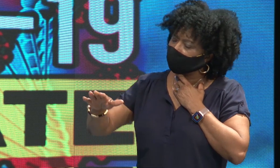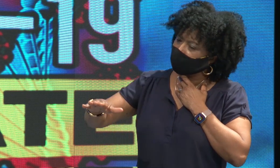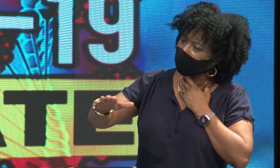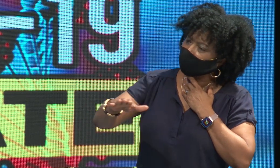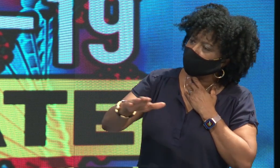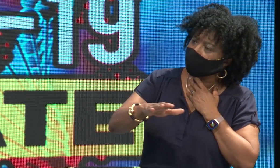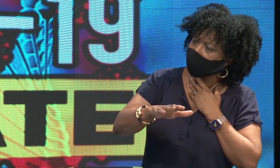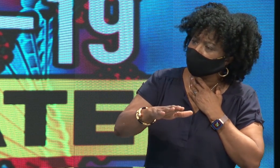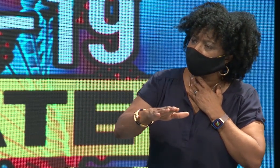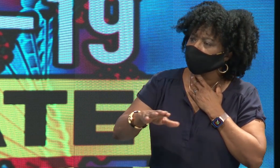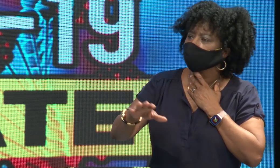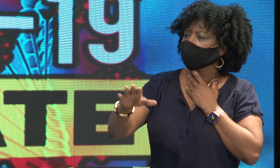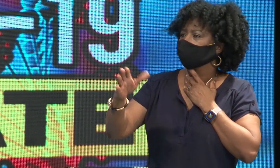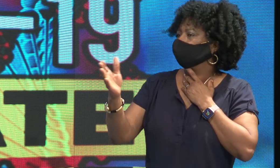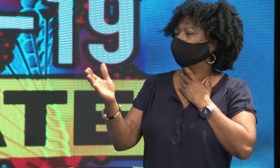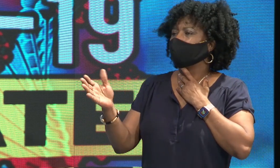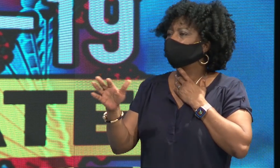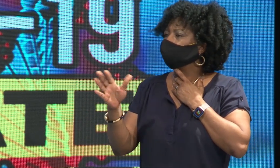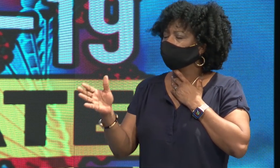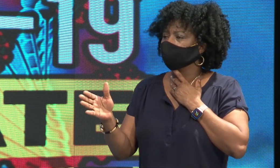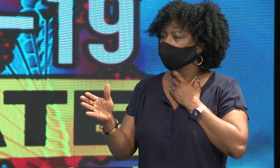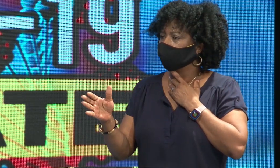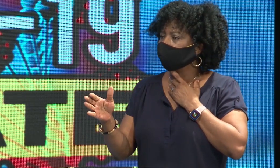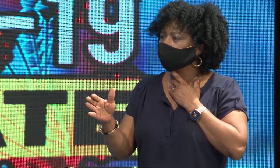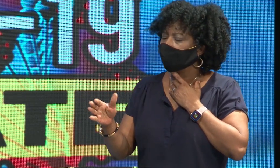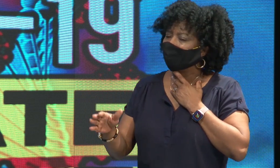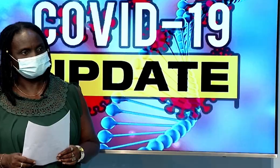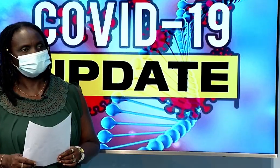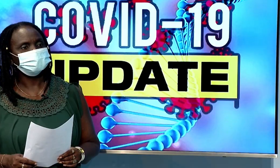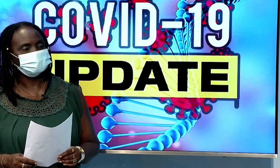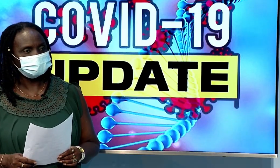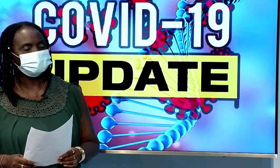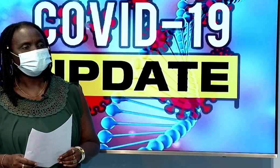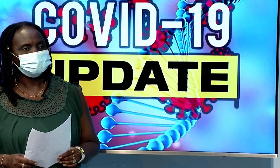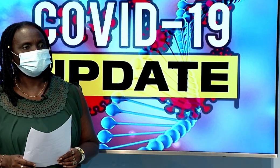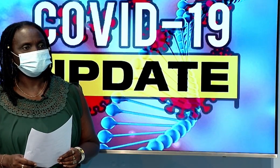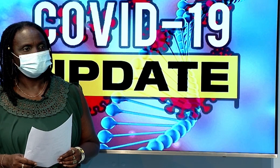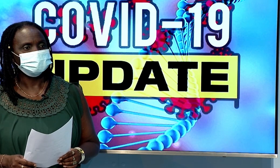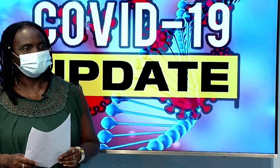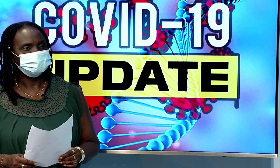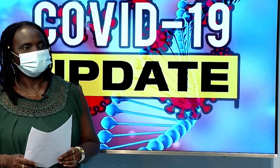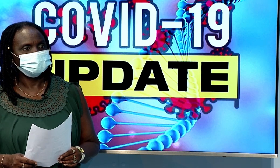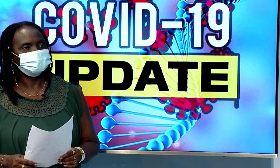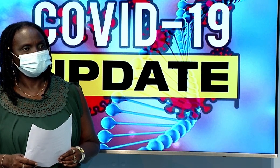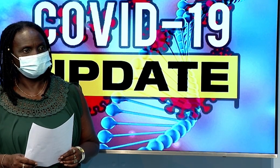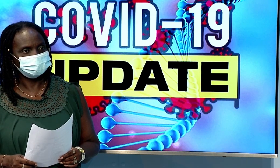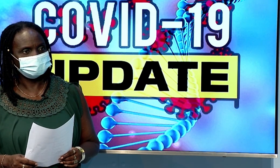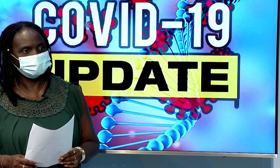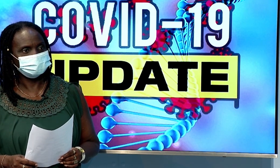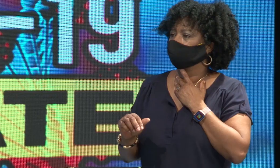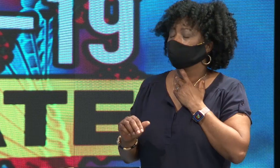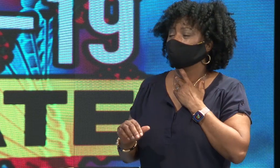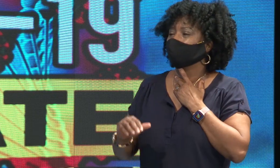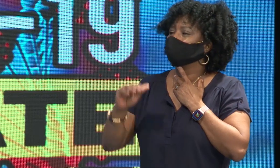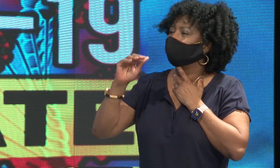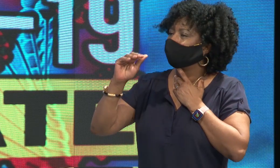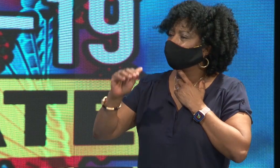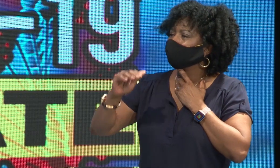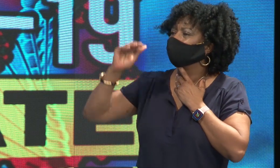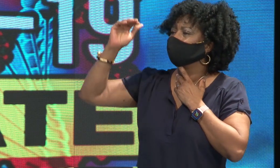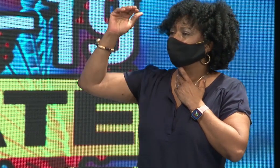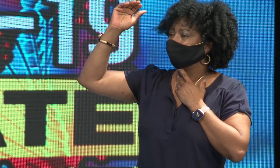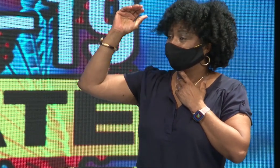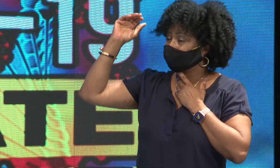is, flatten the curve. We gaan het niet kunnen voorkomen. Maar als er 1 persoon ziek wordt per dag, dan is het goed. Ja. Maar als